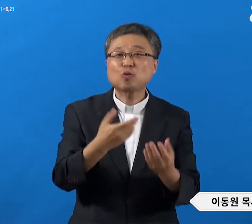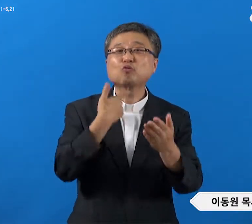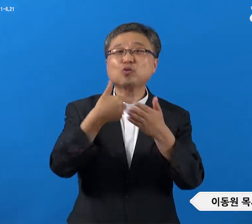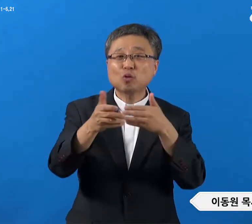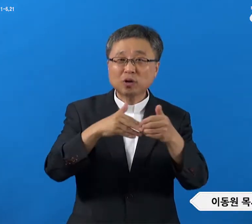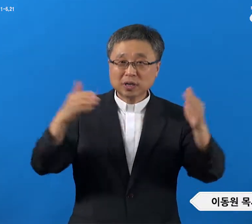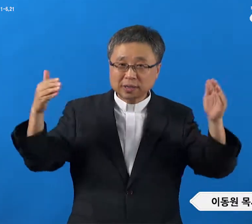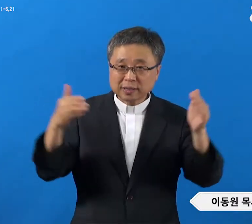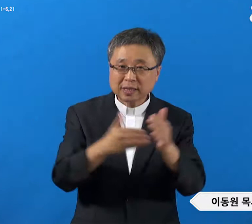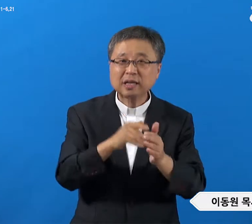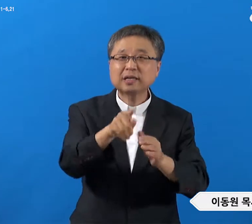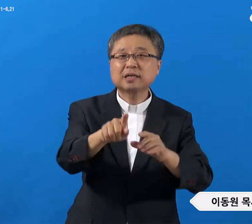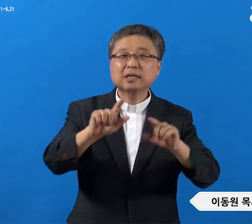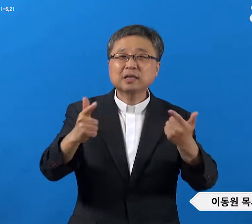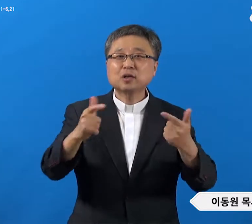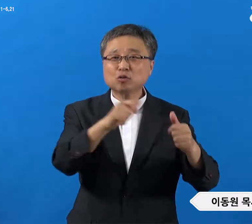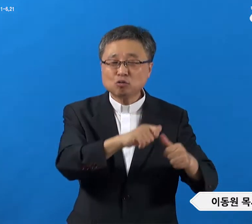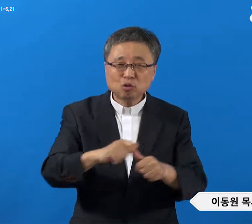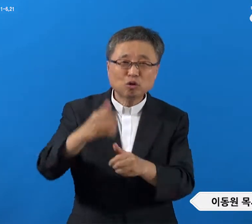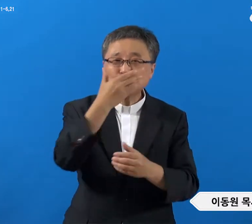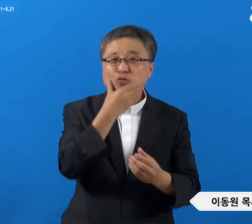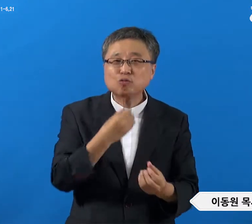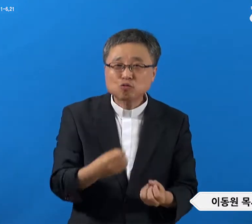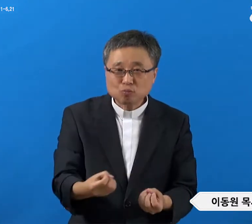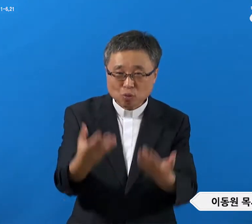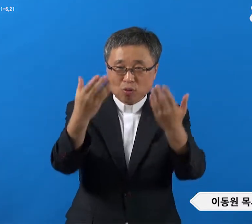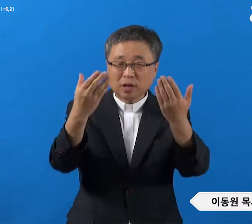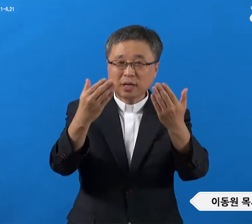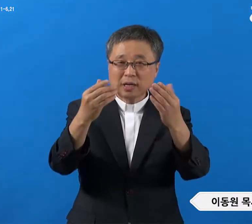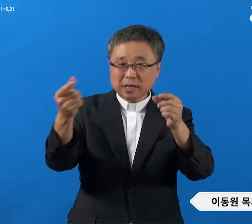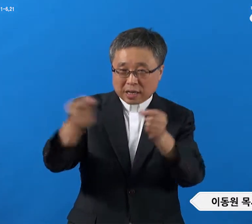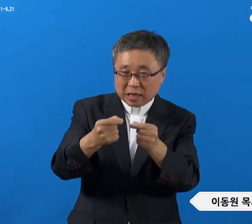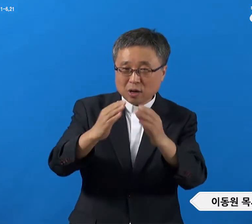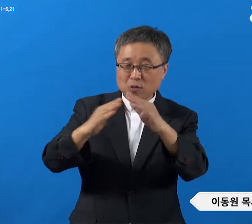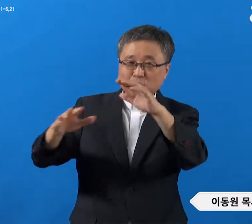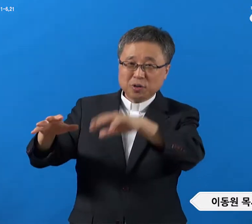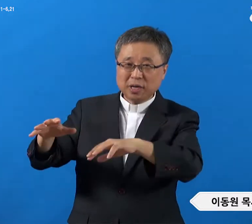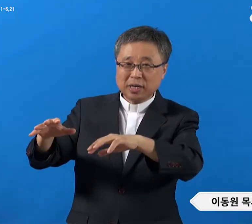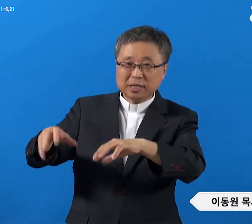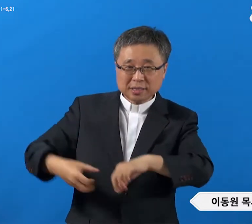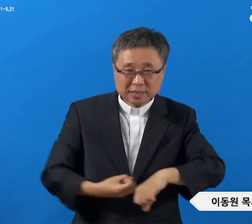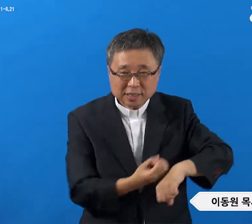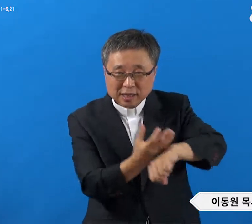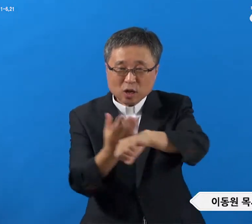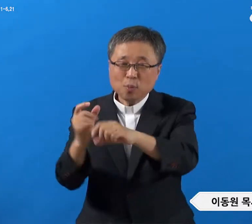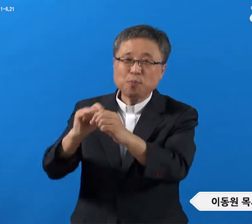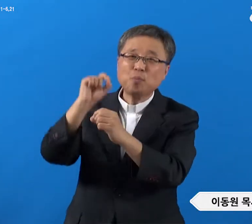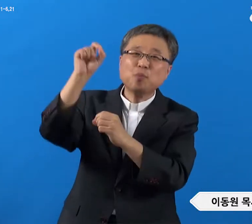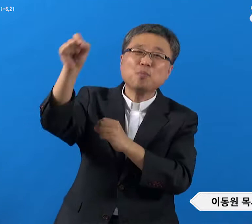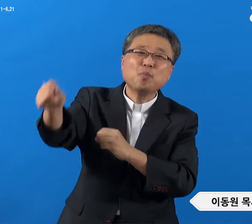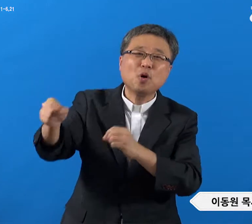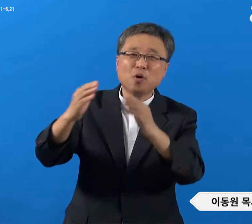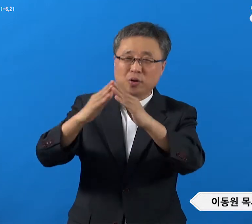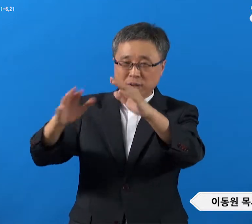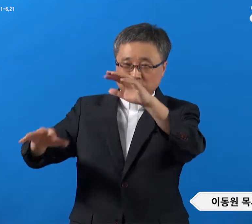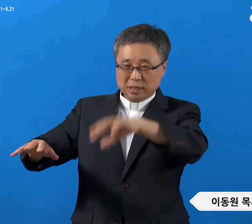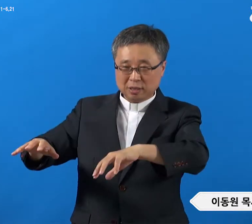것이 아니라 이 구원의 축복을 가까운 이웃들에게 전하고 가까운 이웃뿐 아니라 먼 이웃까지